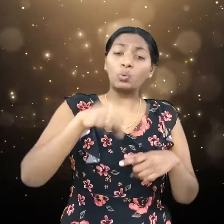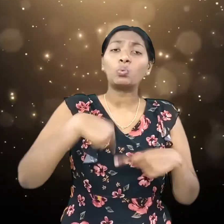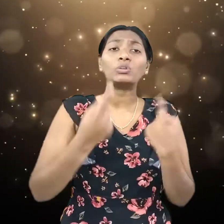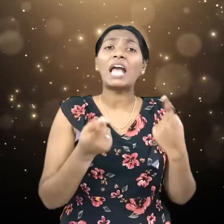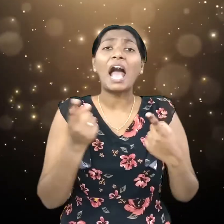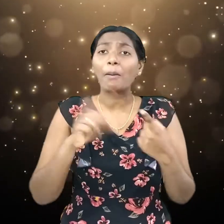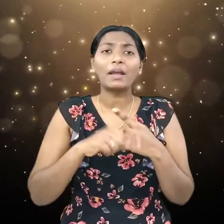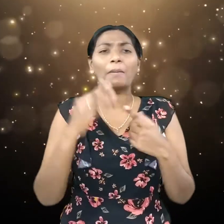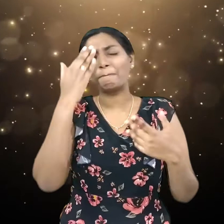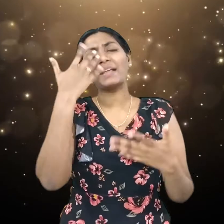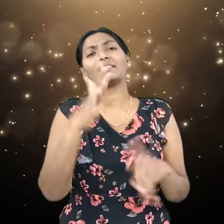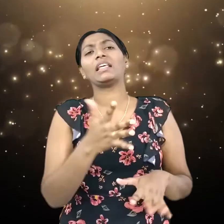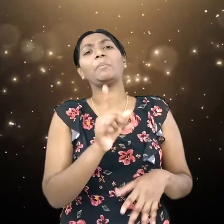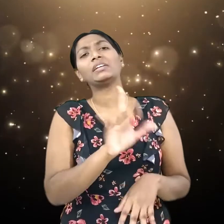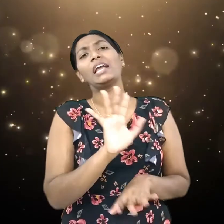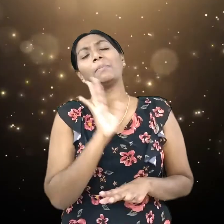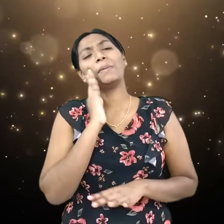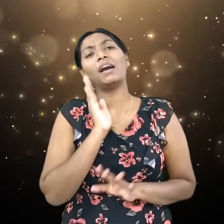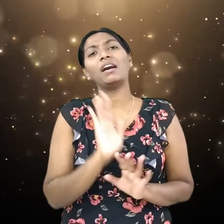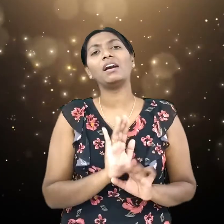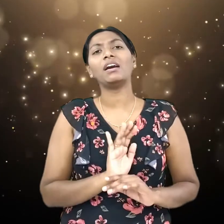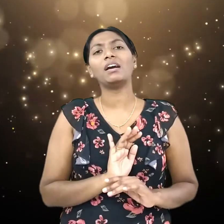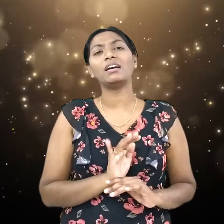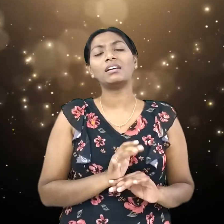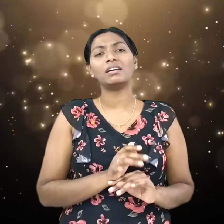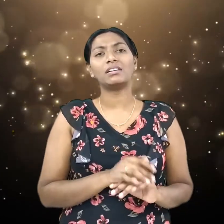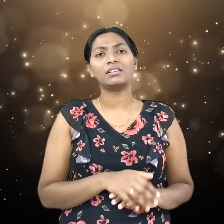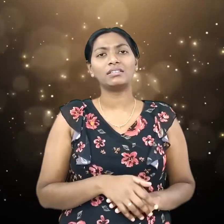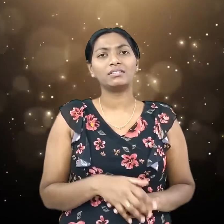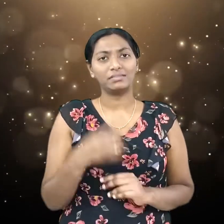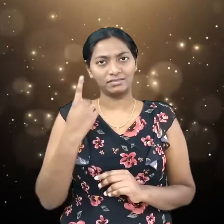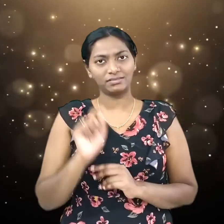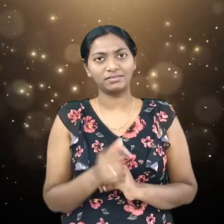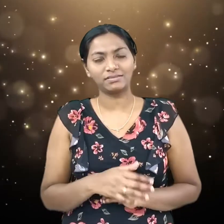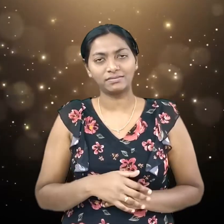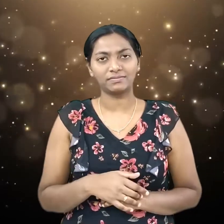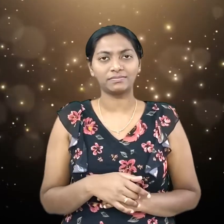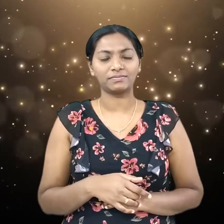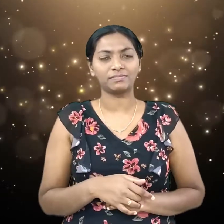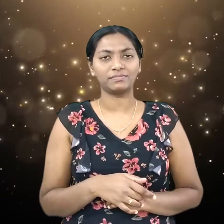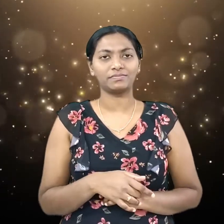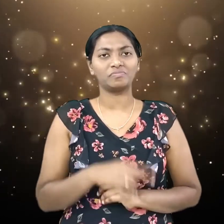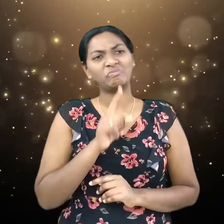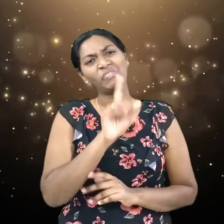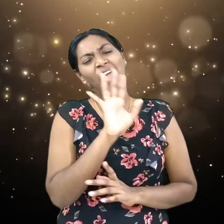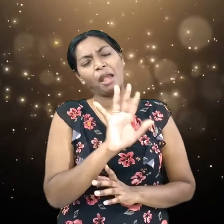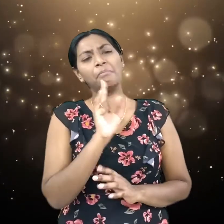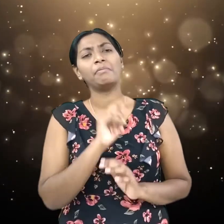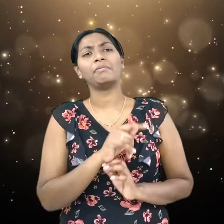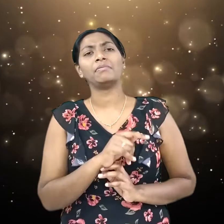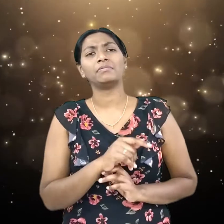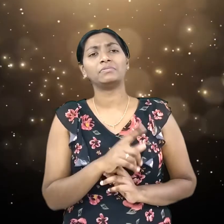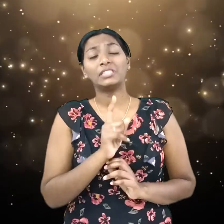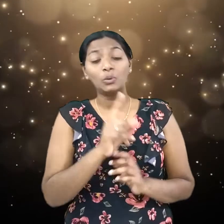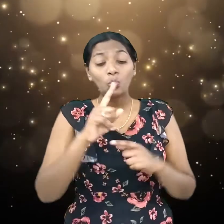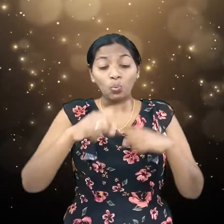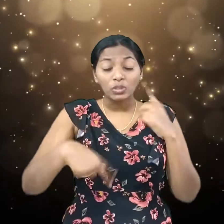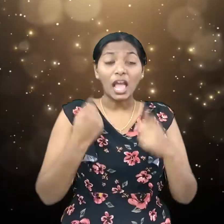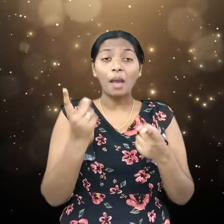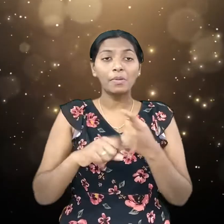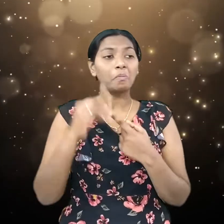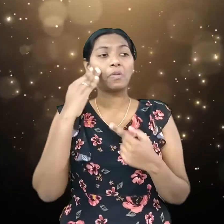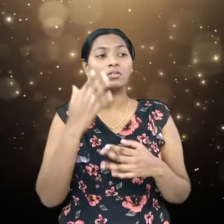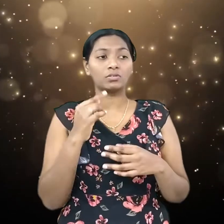है ना। उनसे पूछा होने वाला बस एक ही चीज पता है, ये नहीं पता कल क्या होने। पर हमसे पूछो ना, हमें पता ना क्या होने वाला। वी कैन टेल